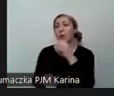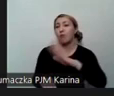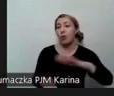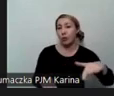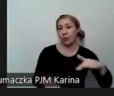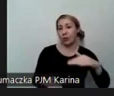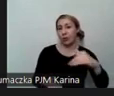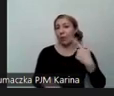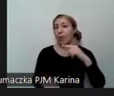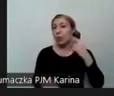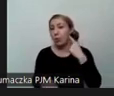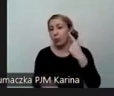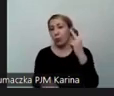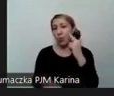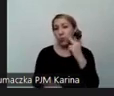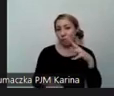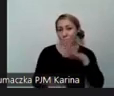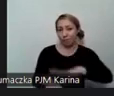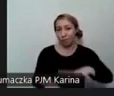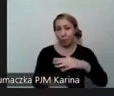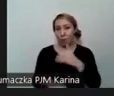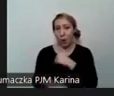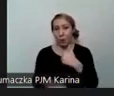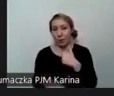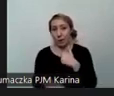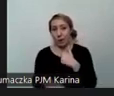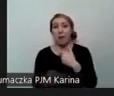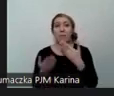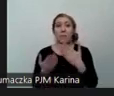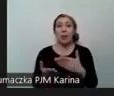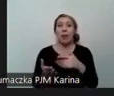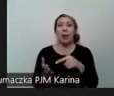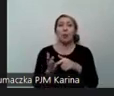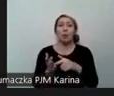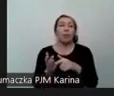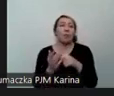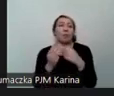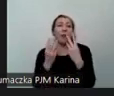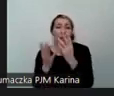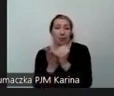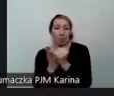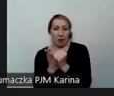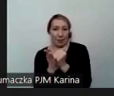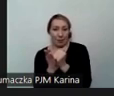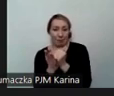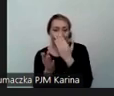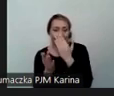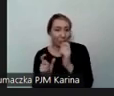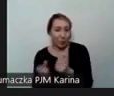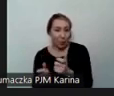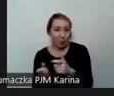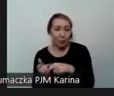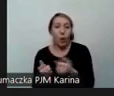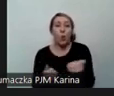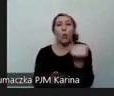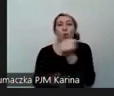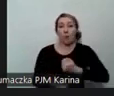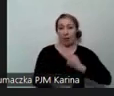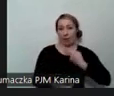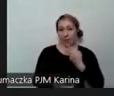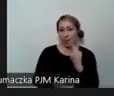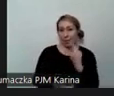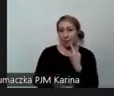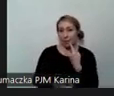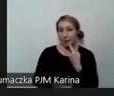głuche w Polsce. Rzecz bowiem dotyka najważniejszej kwestii, to znaczy posługiwania się językiem, czyli